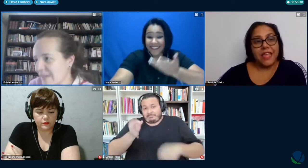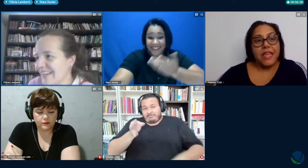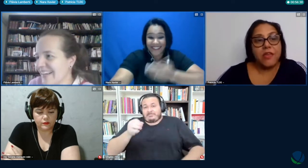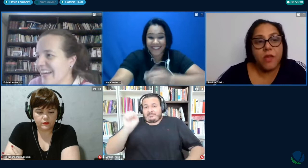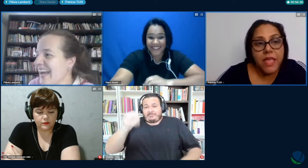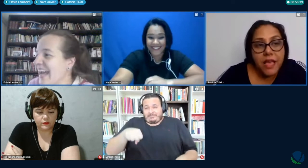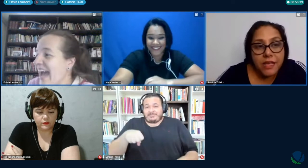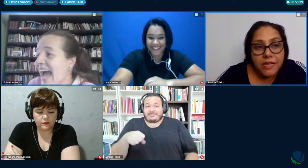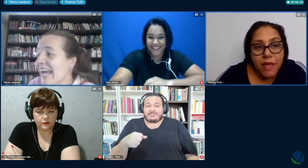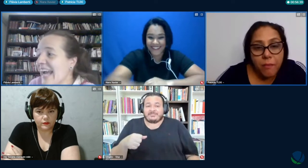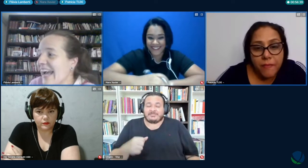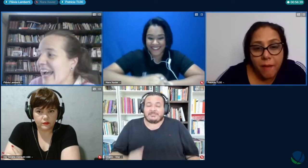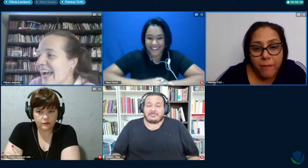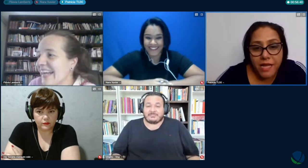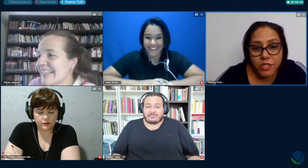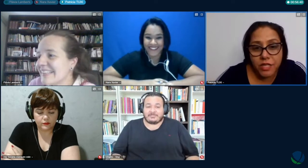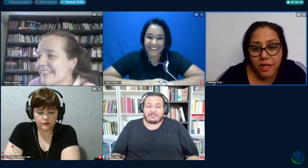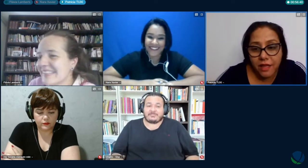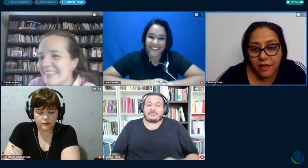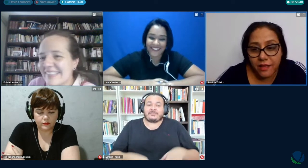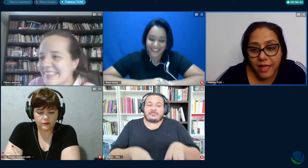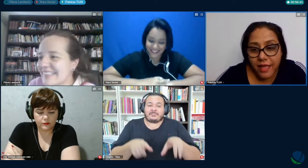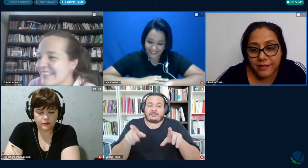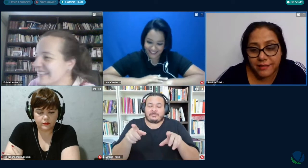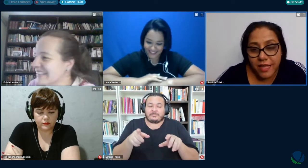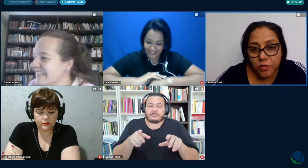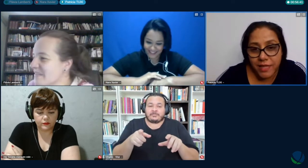Ela serve. E a da página